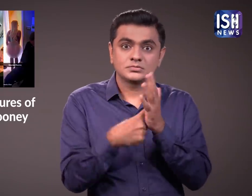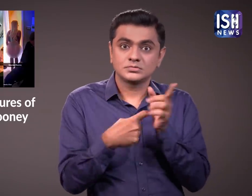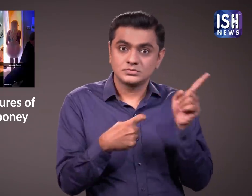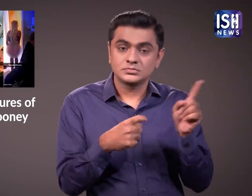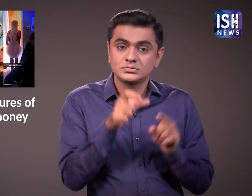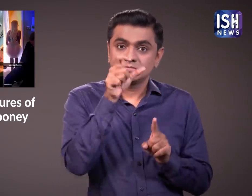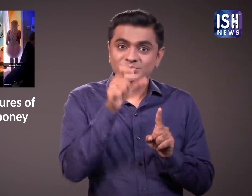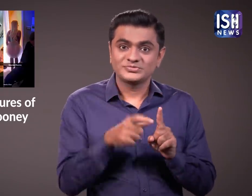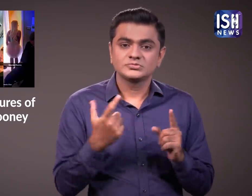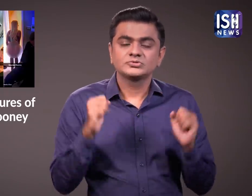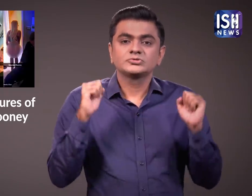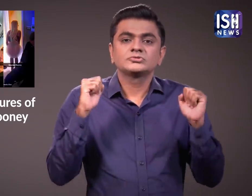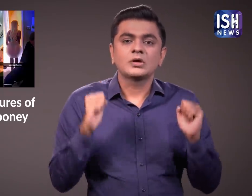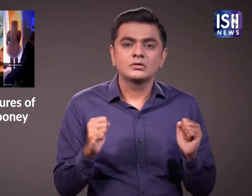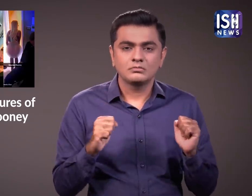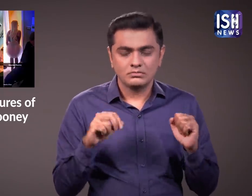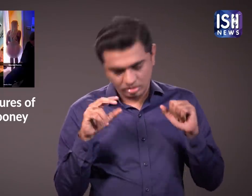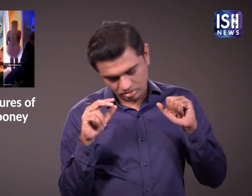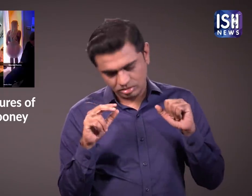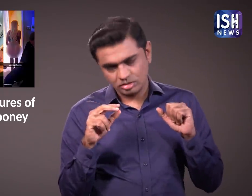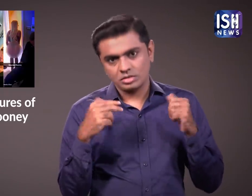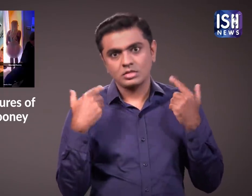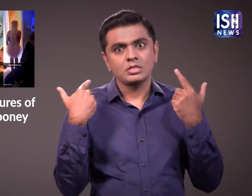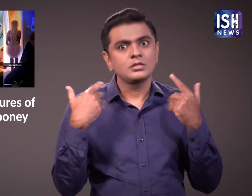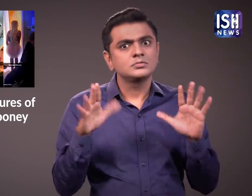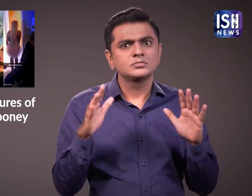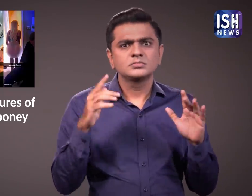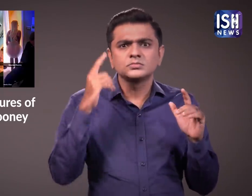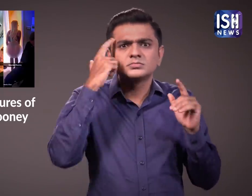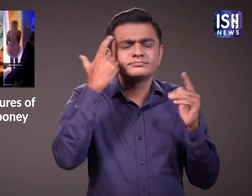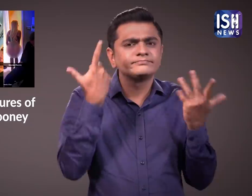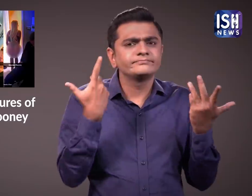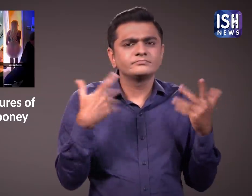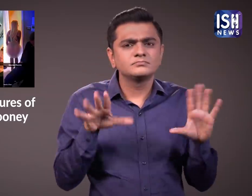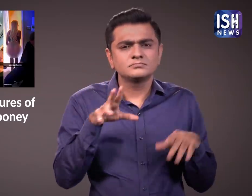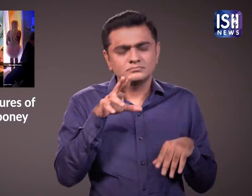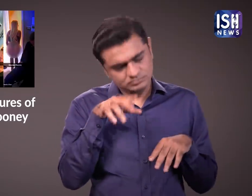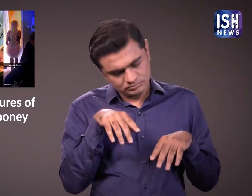रूनी एक कुर्सी पर नशे में धुत होकर पड़े थे।